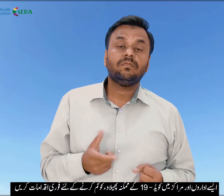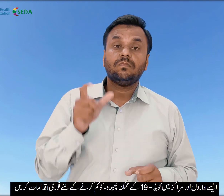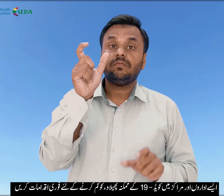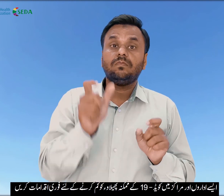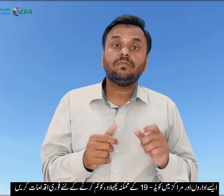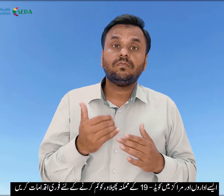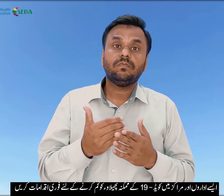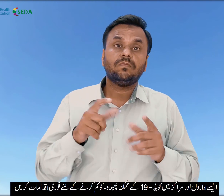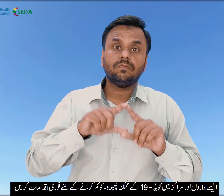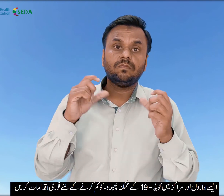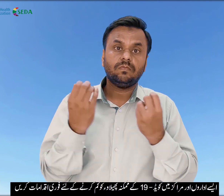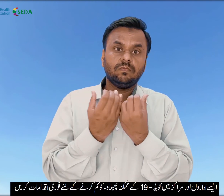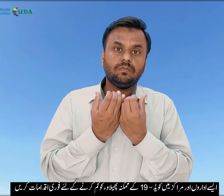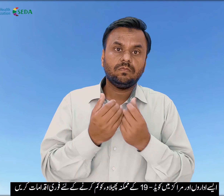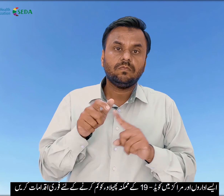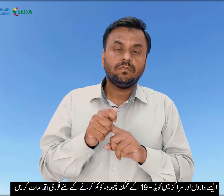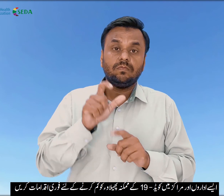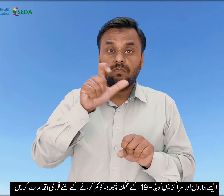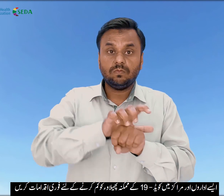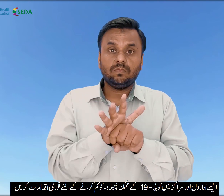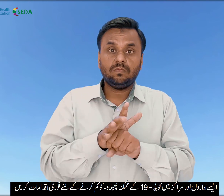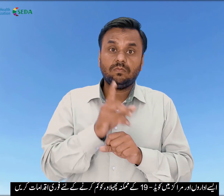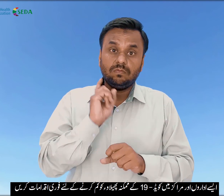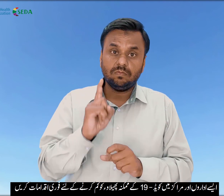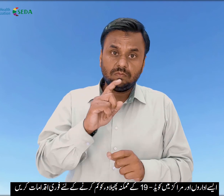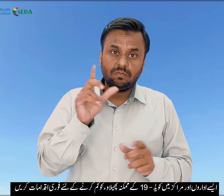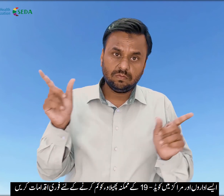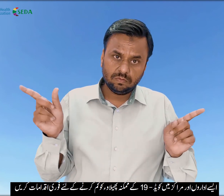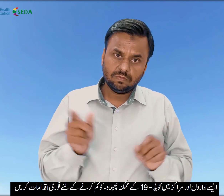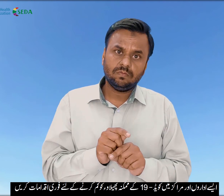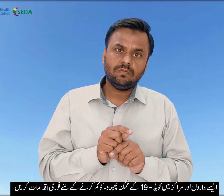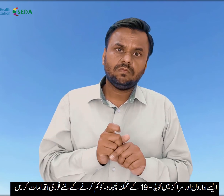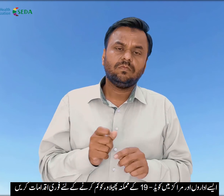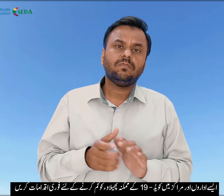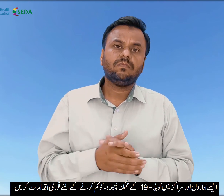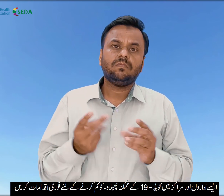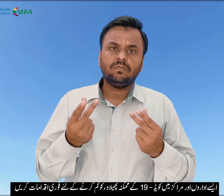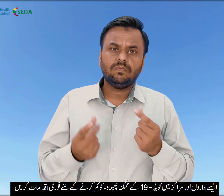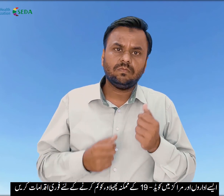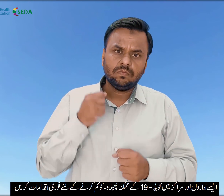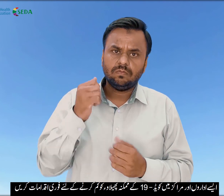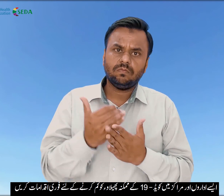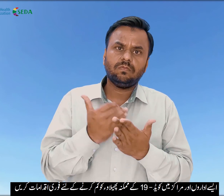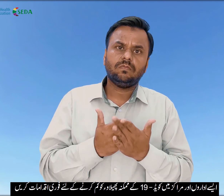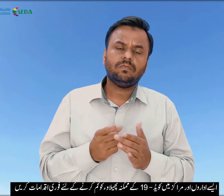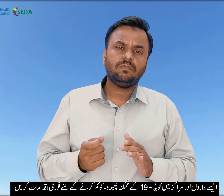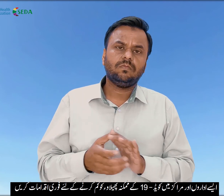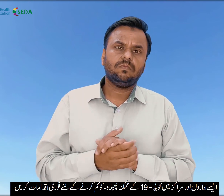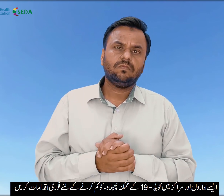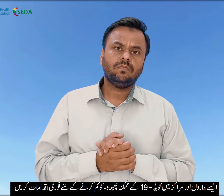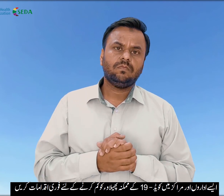اور مراکز میں کووڈ-19 کے ممکنہ پھیلاؤ کو کم کرنے کے لیے فوری اقدامات کریں۔